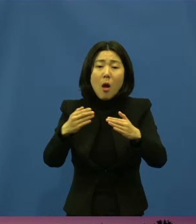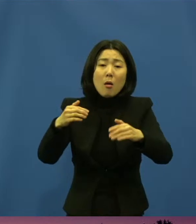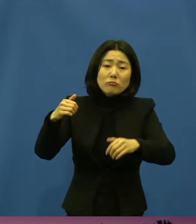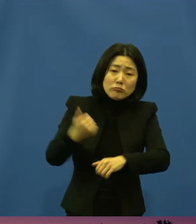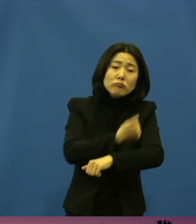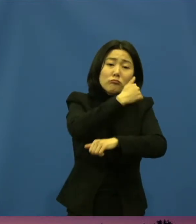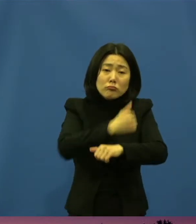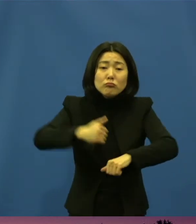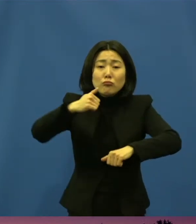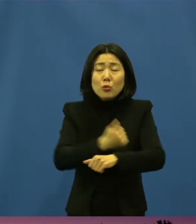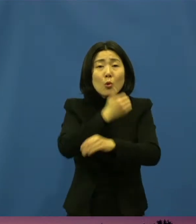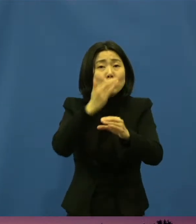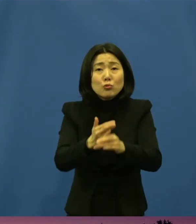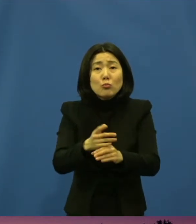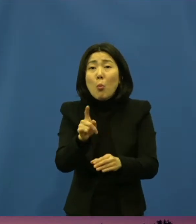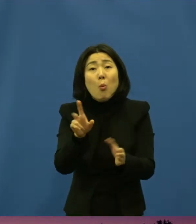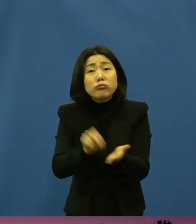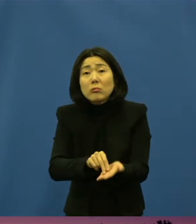여러분 항상 그래요.